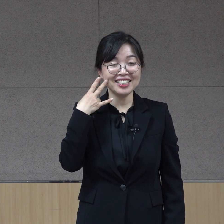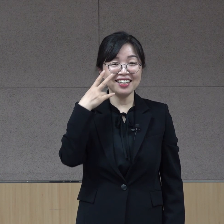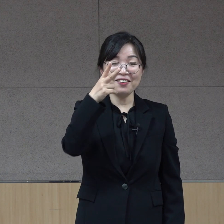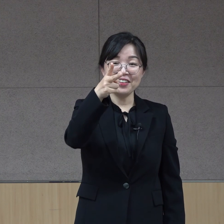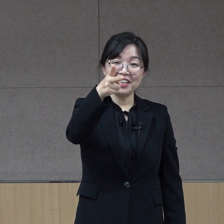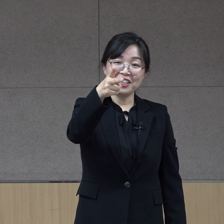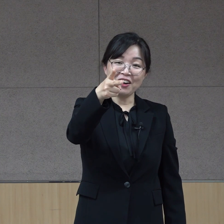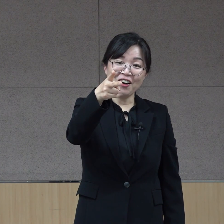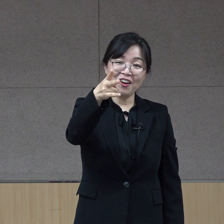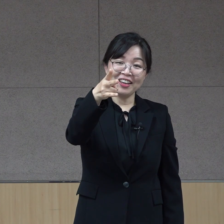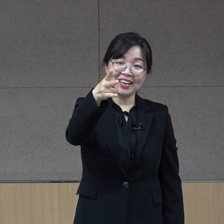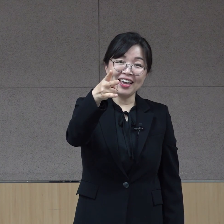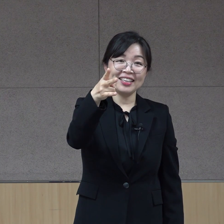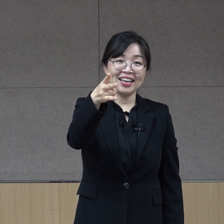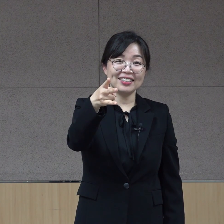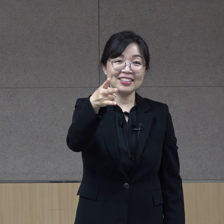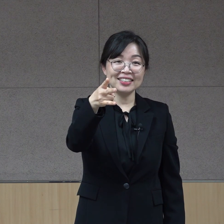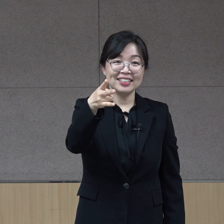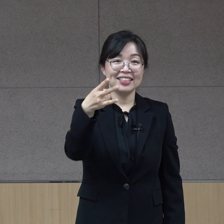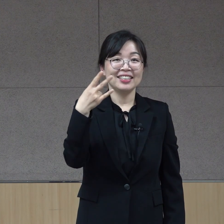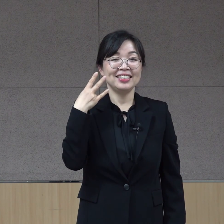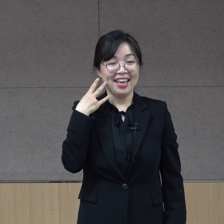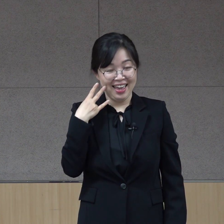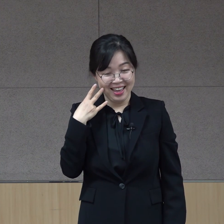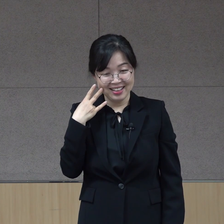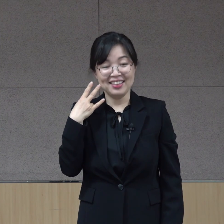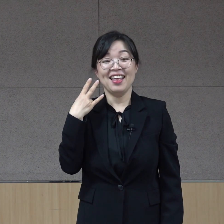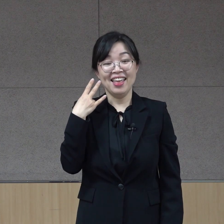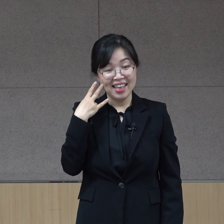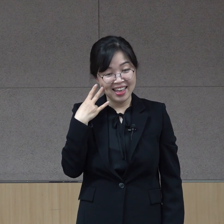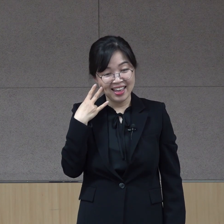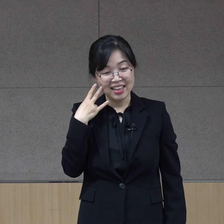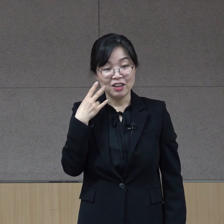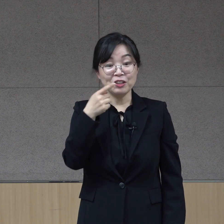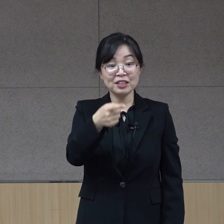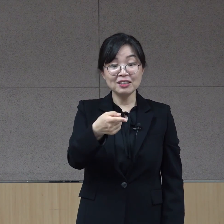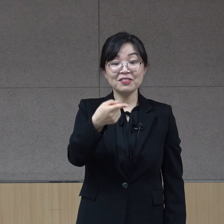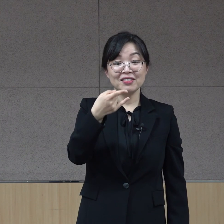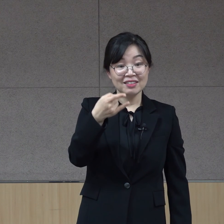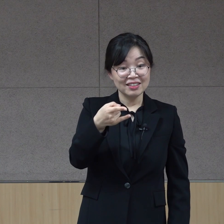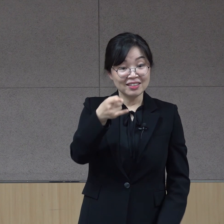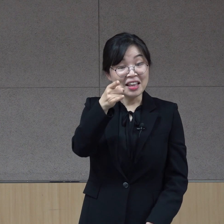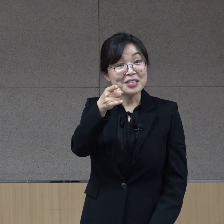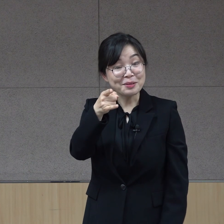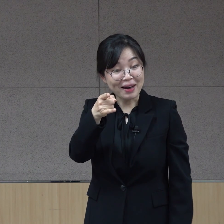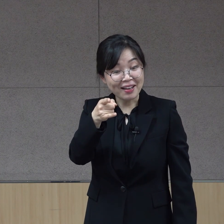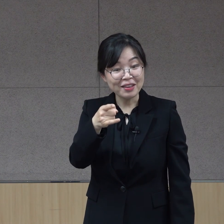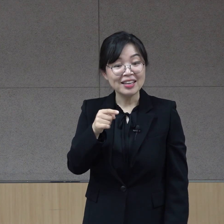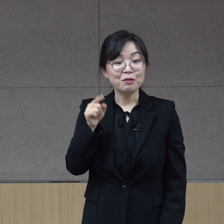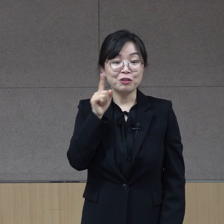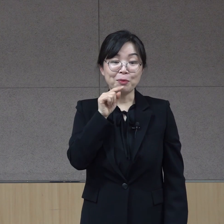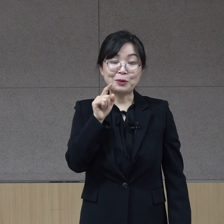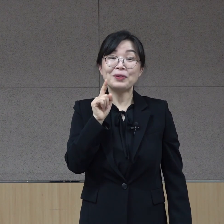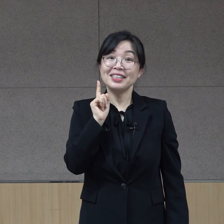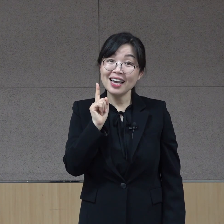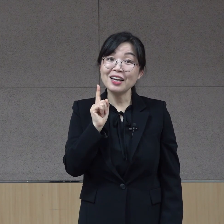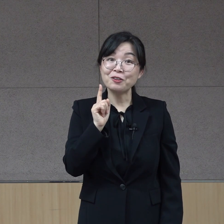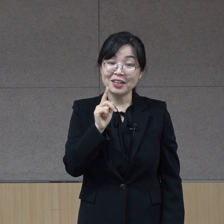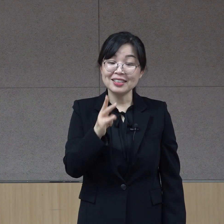기억나시나요? 얘를 예. 네. 여기서는 네지만 우리가 보통 이해라고도